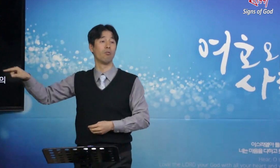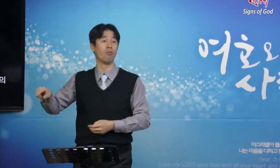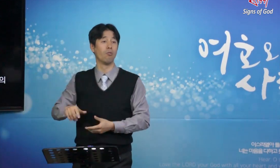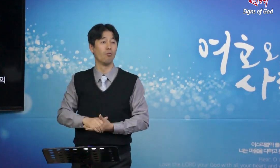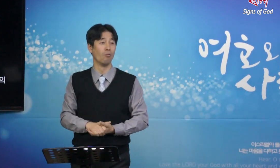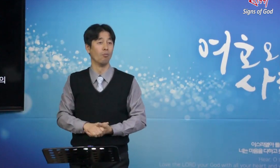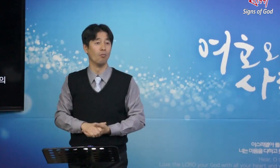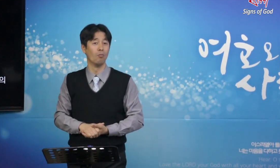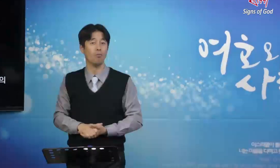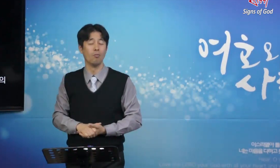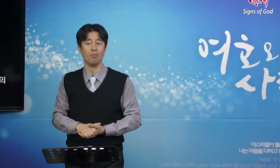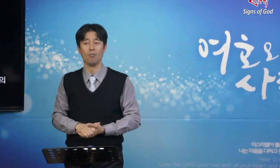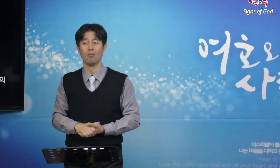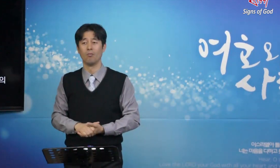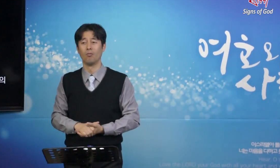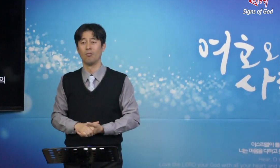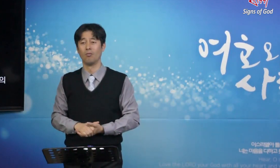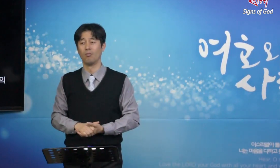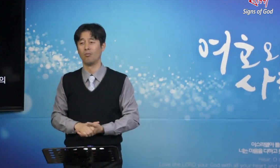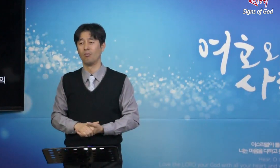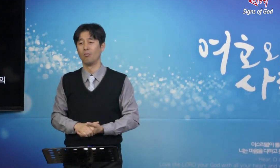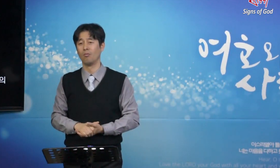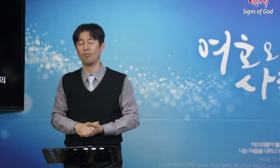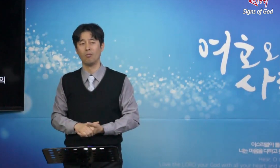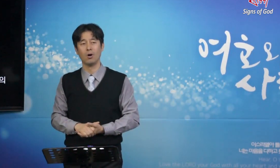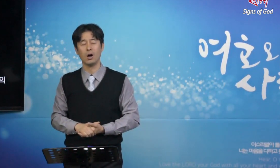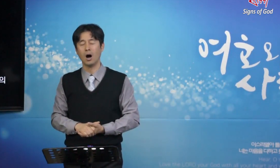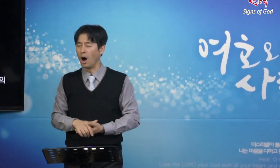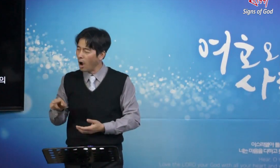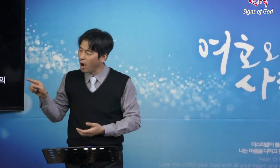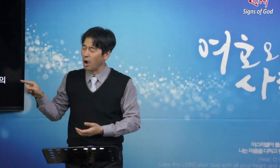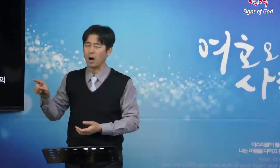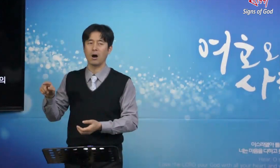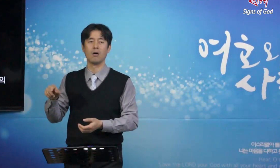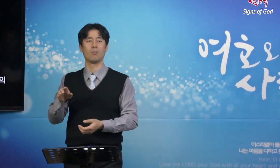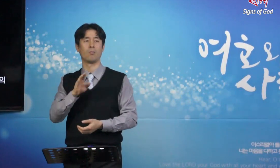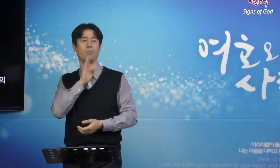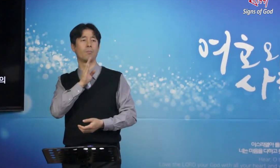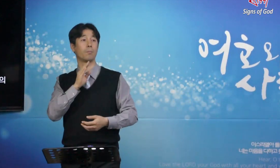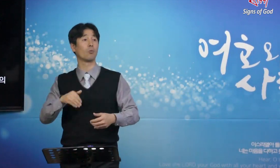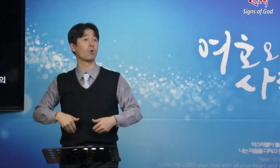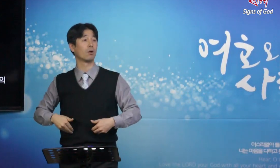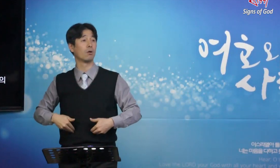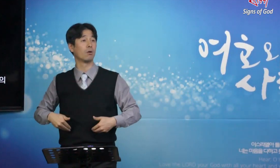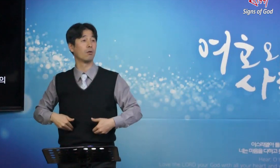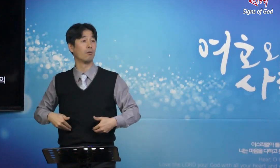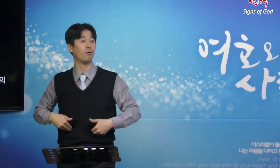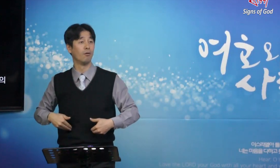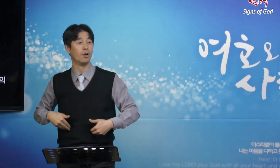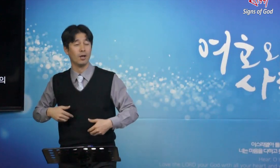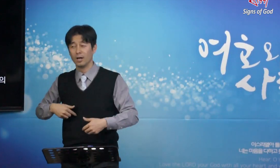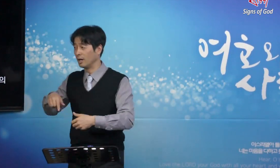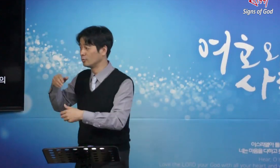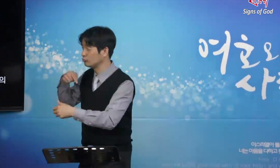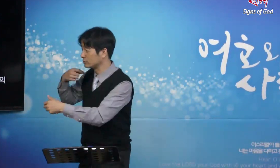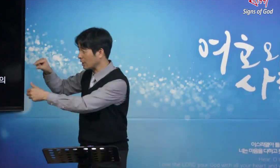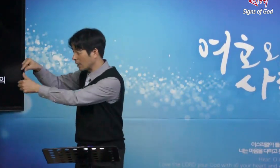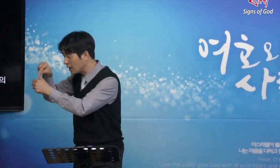그들 이제 거기에 사는 농인들도 그렇게 수많은 영상을 사용한다고 하더라고요. 그것도 정말